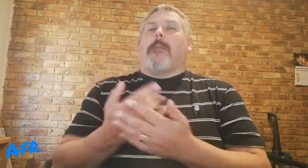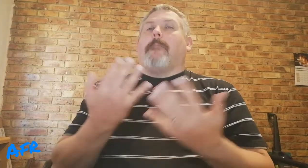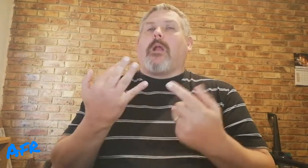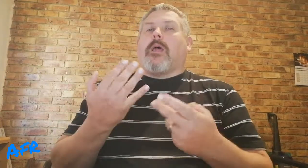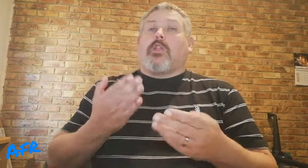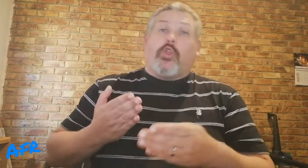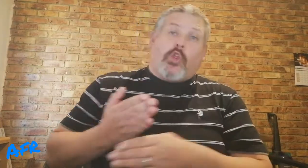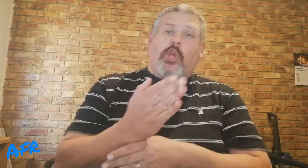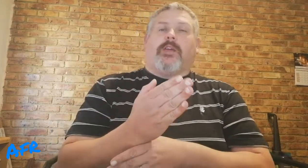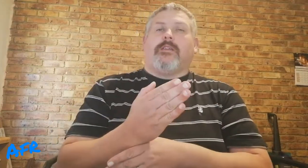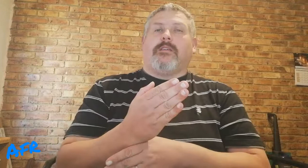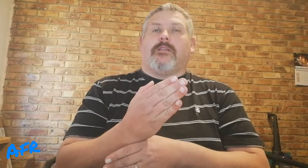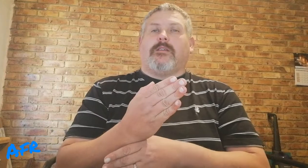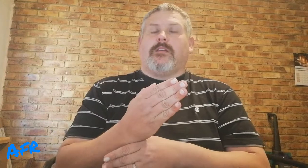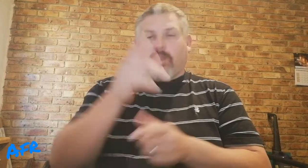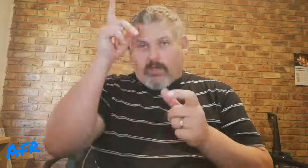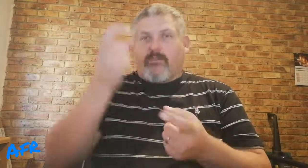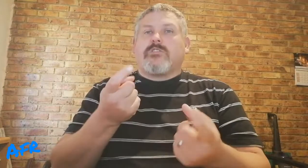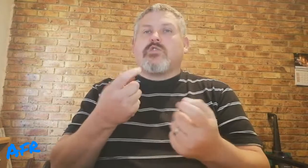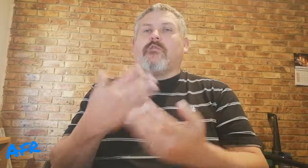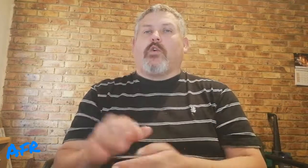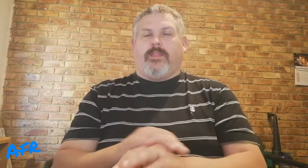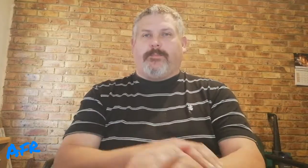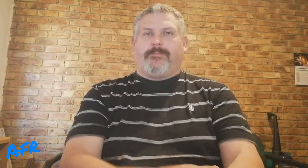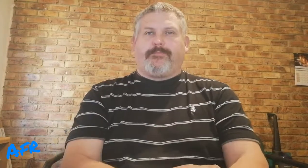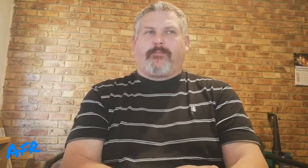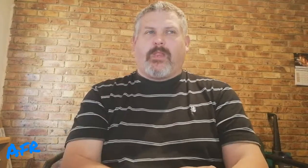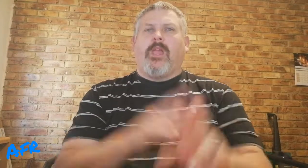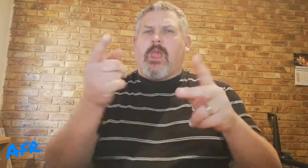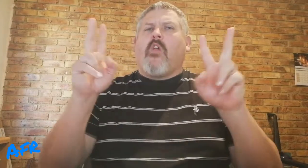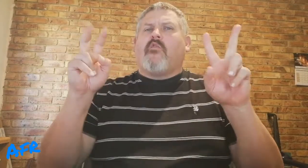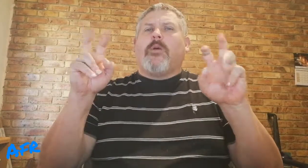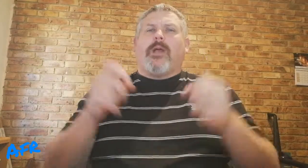kan makkelijk deur die duiwel versoek word. Voorbeeld,